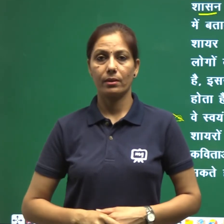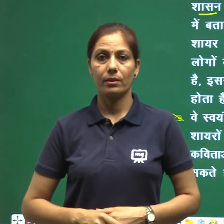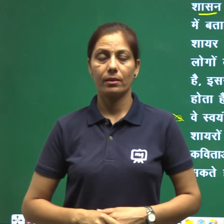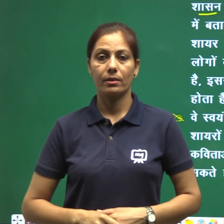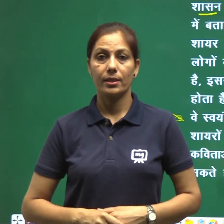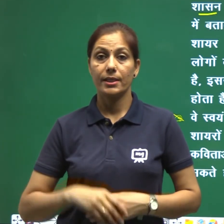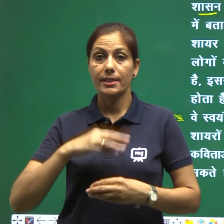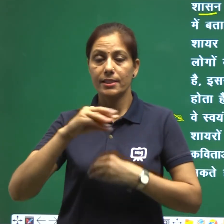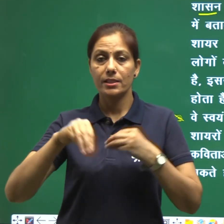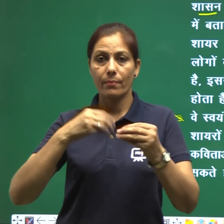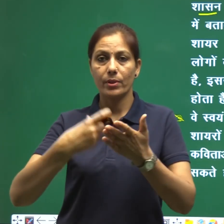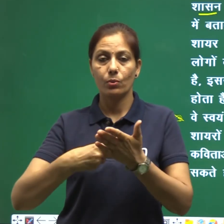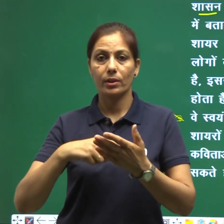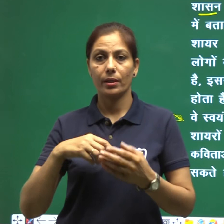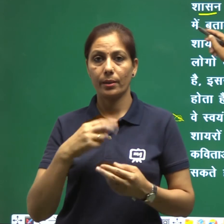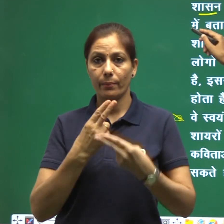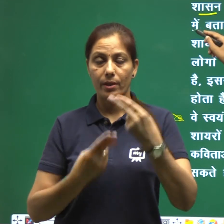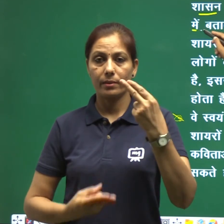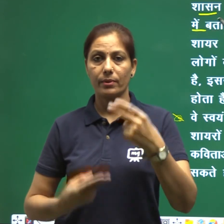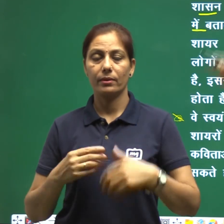संबंधों के बारे में